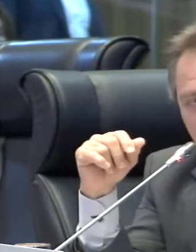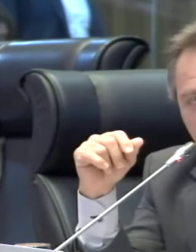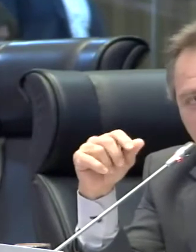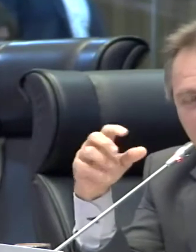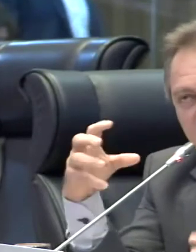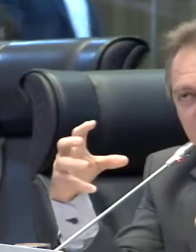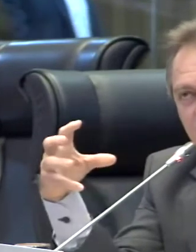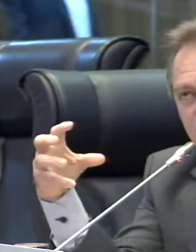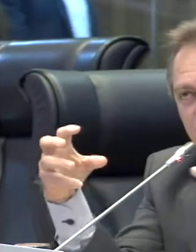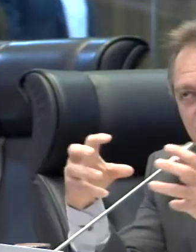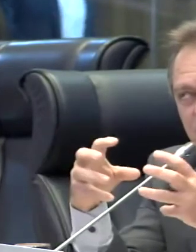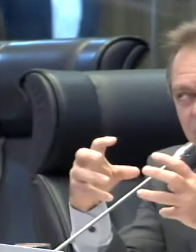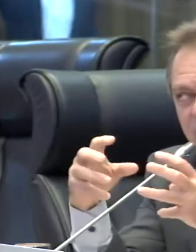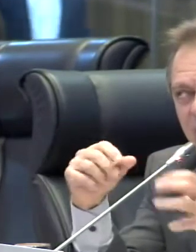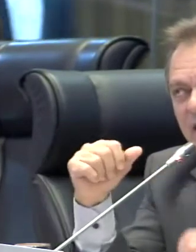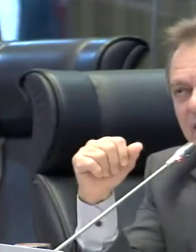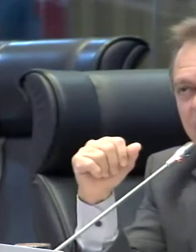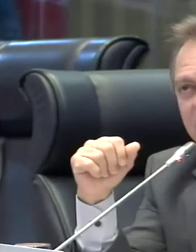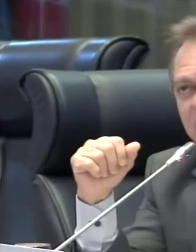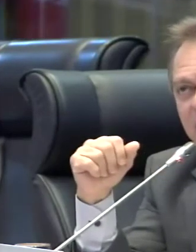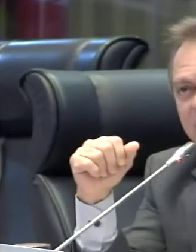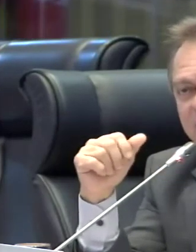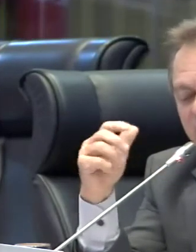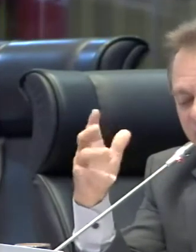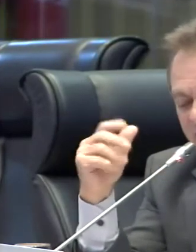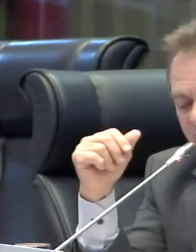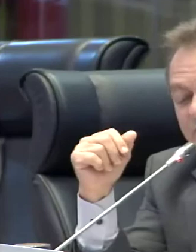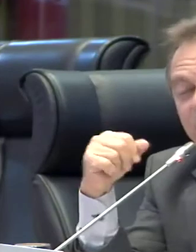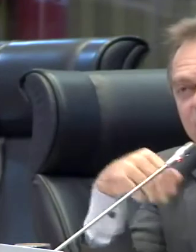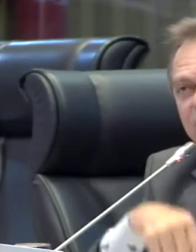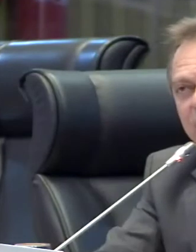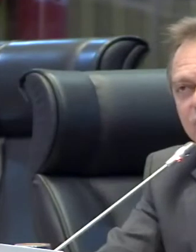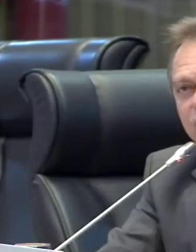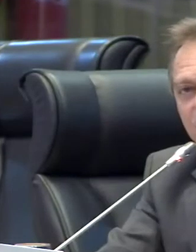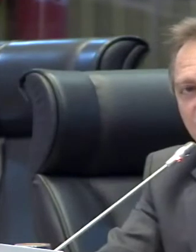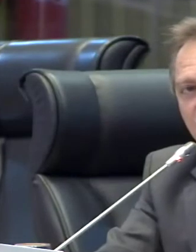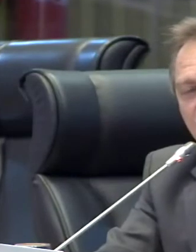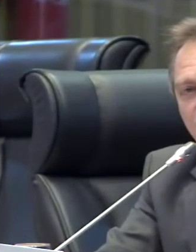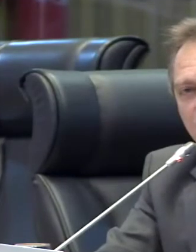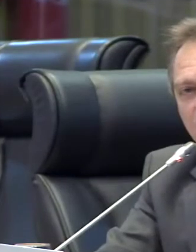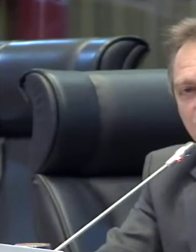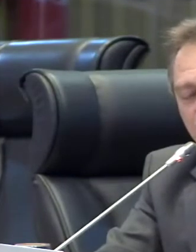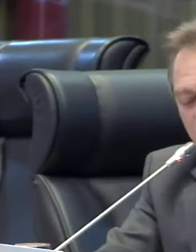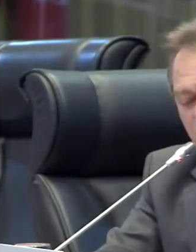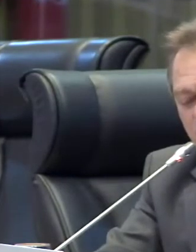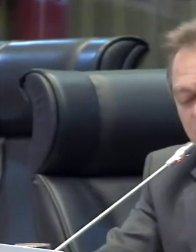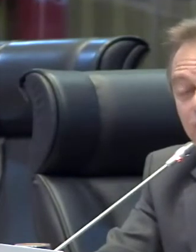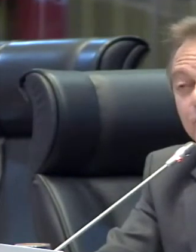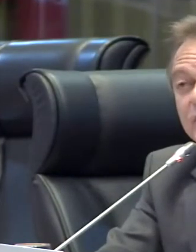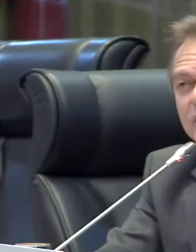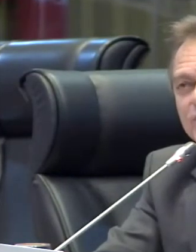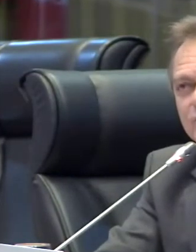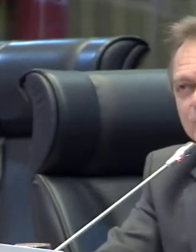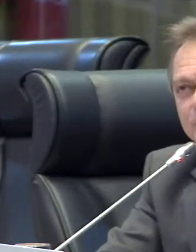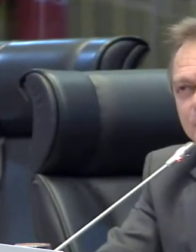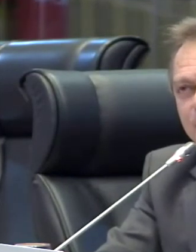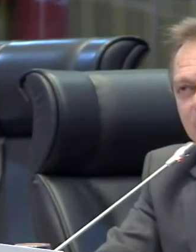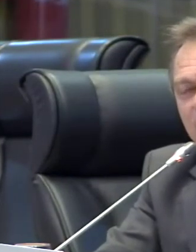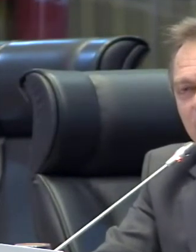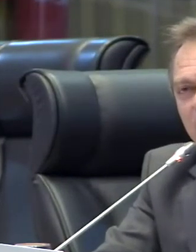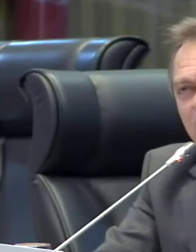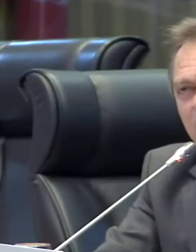aqui, tentando ligar esse processo com algum fato